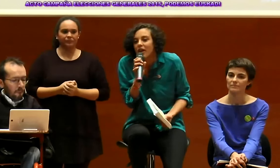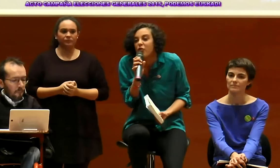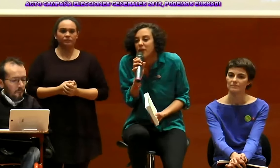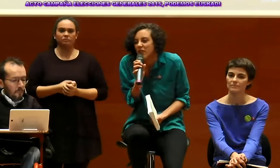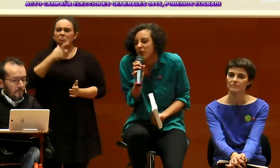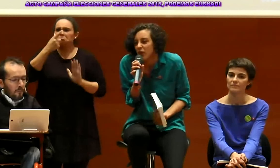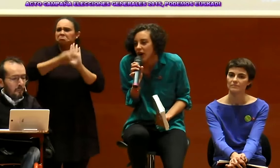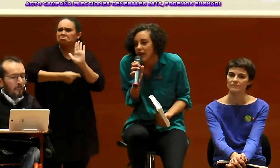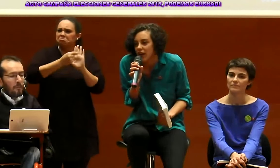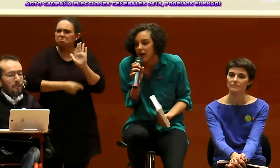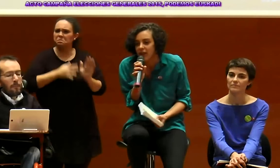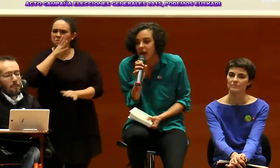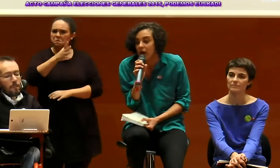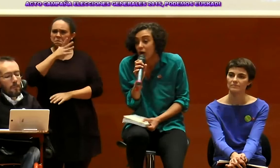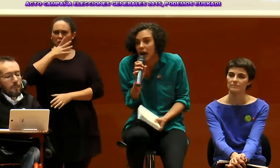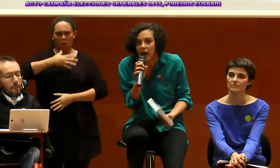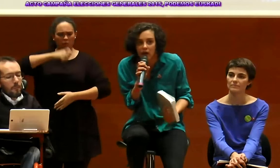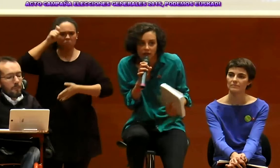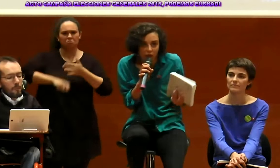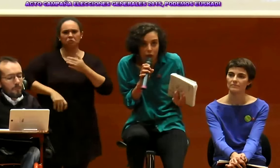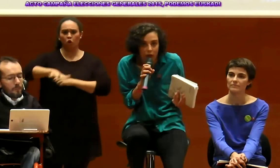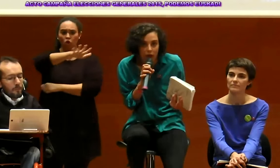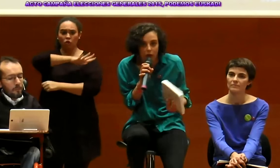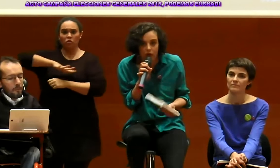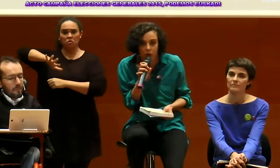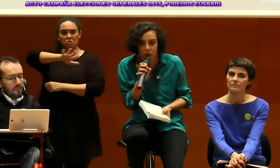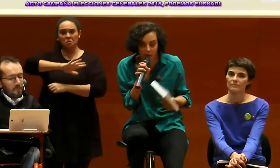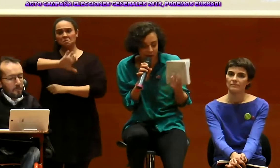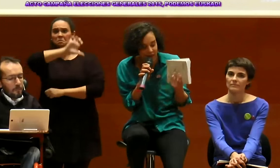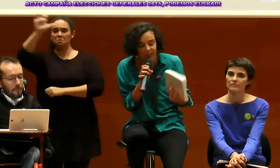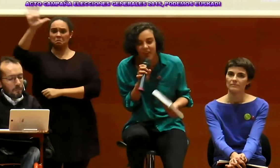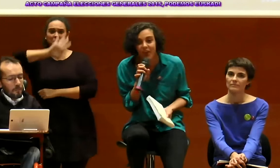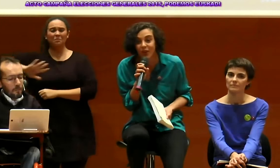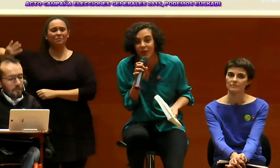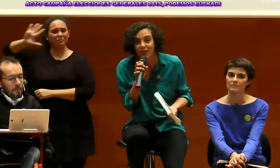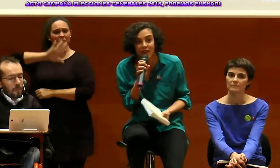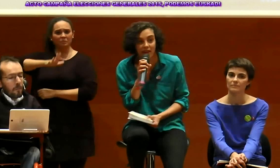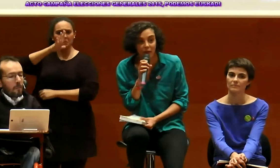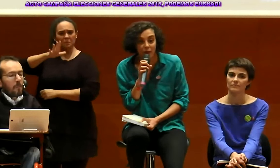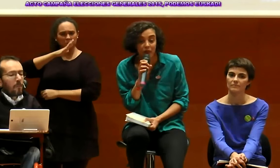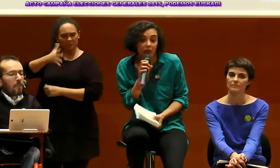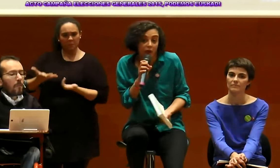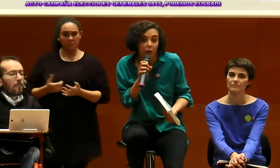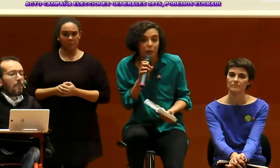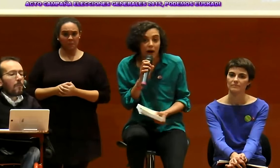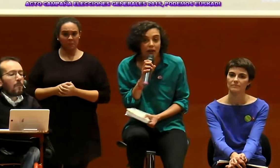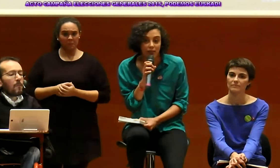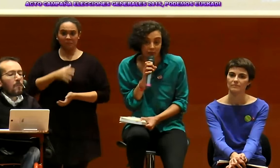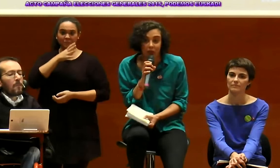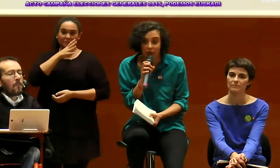neurri espezifikoa eta lokala estatu mailako programa lodikote batean?